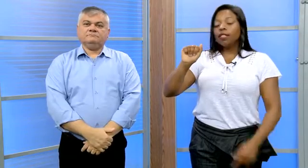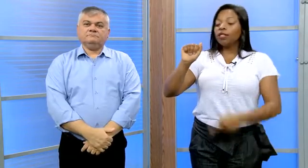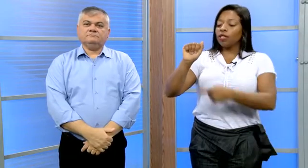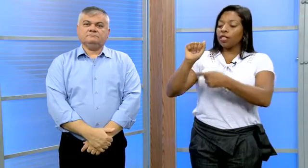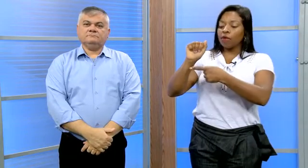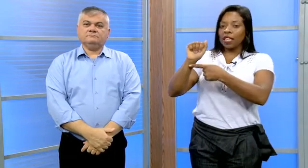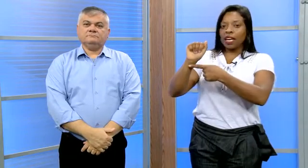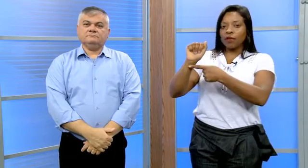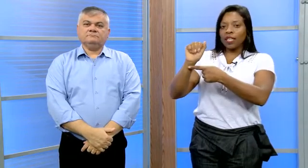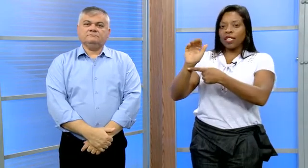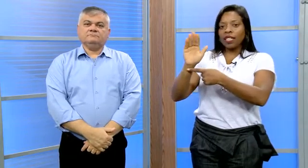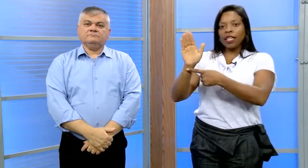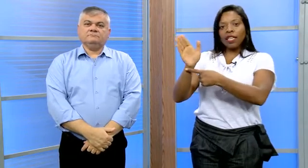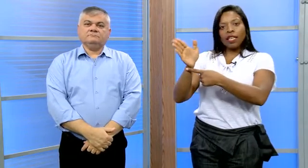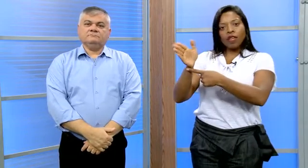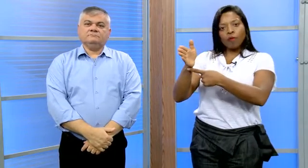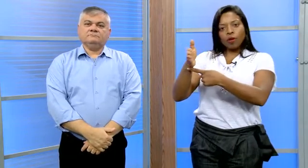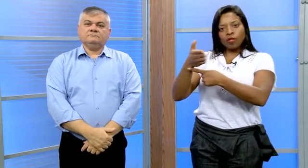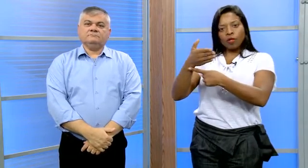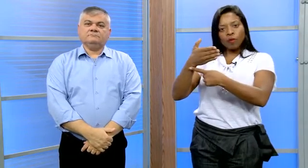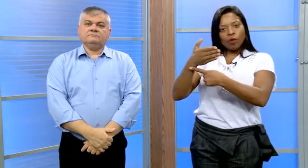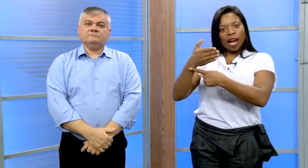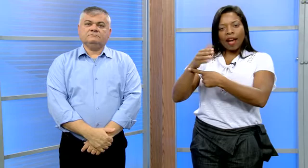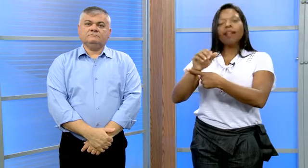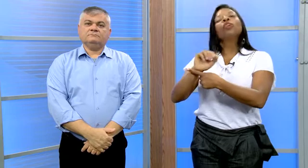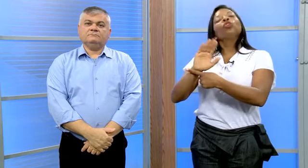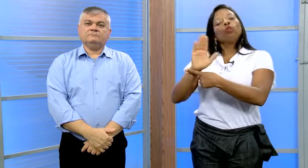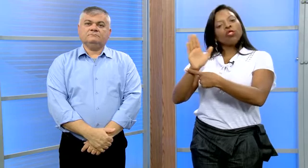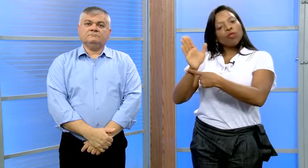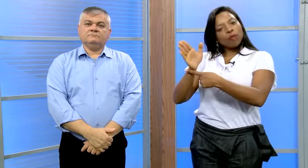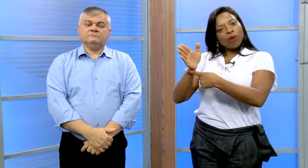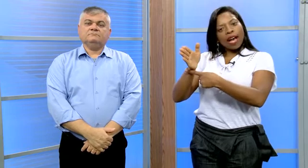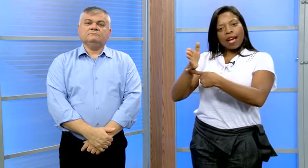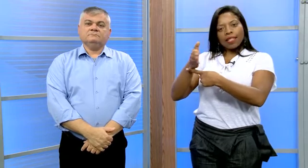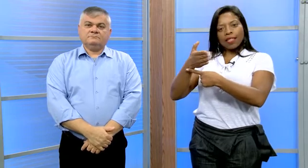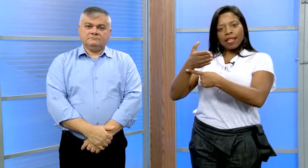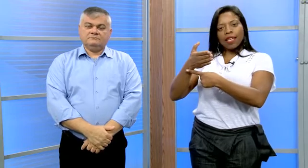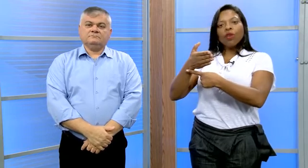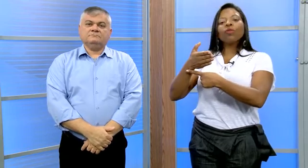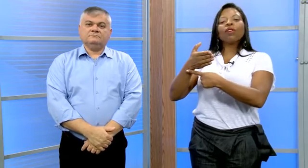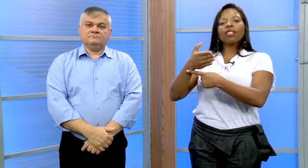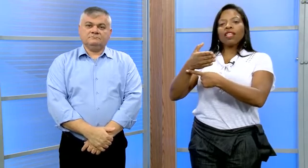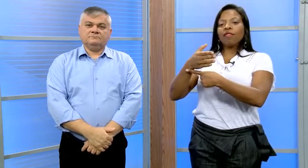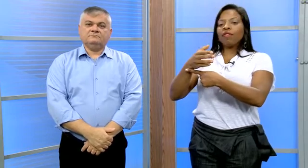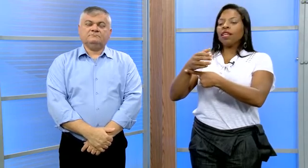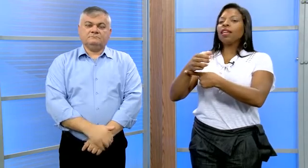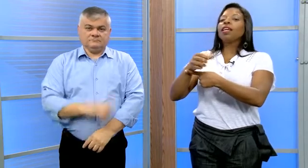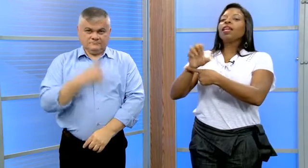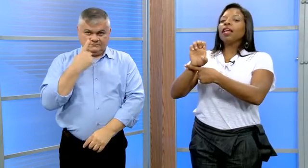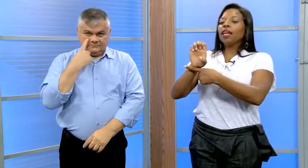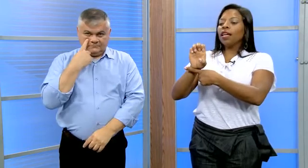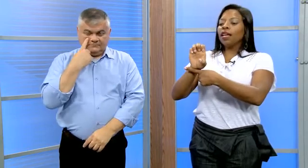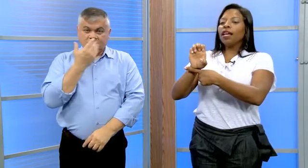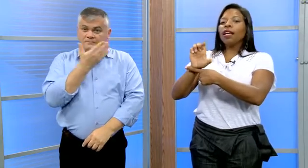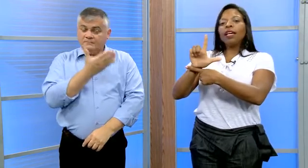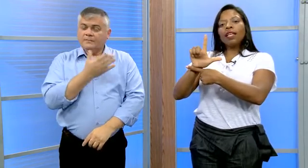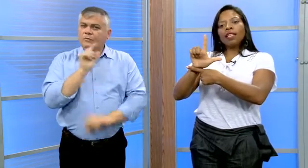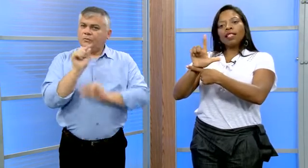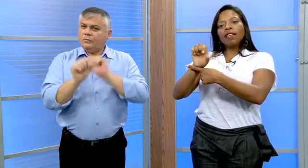Se eu quiser marcar uma linha, eu posso empurrar, como se eu empurrasse o que eu escrevi e iria